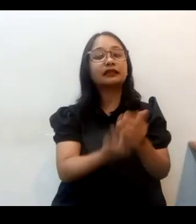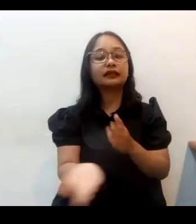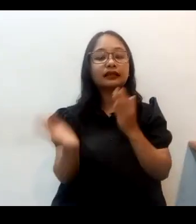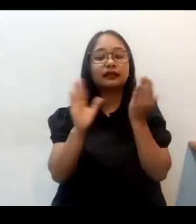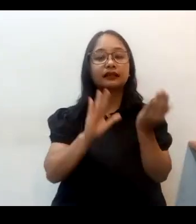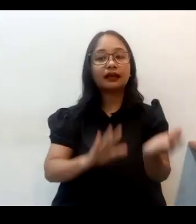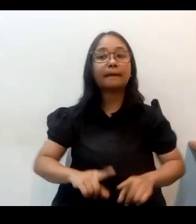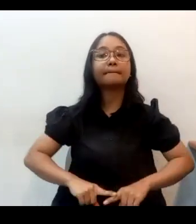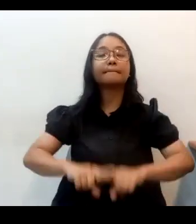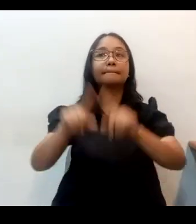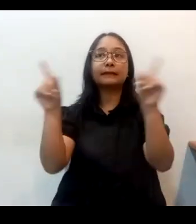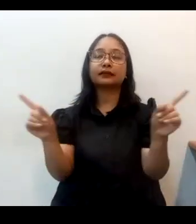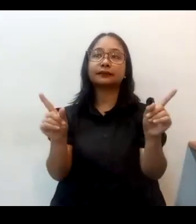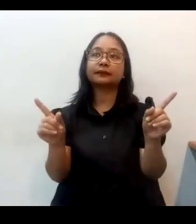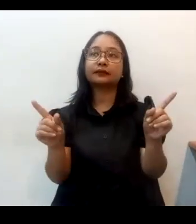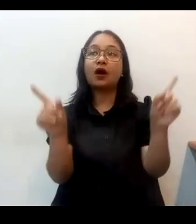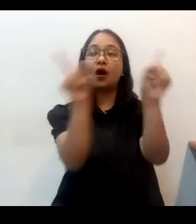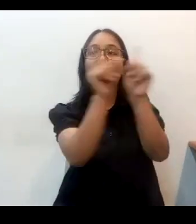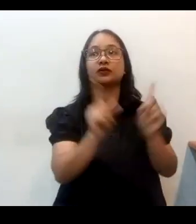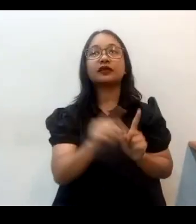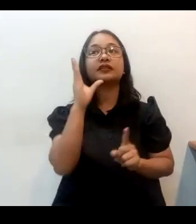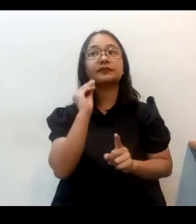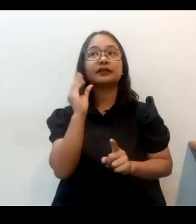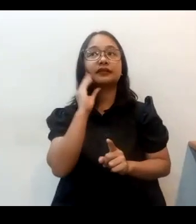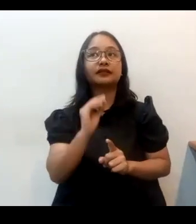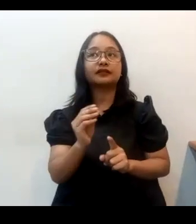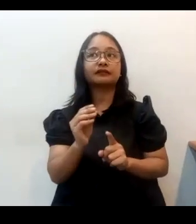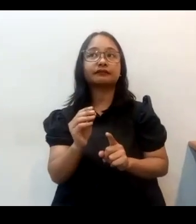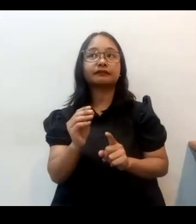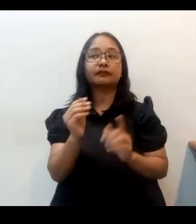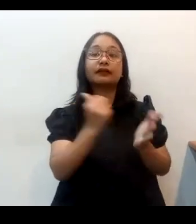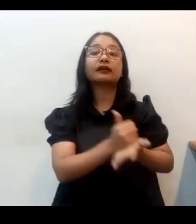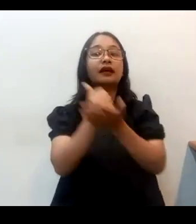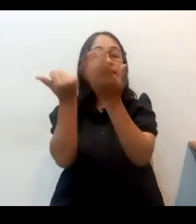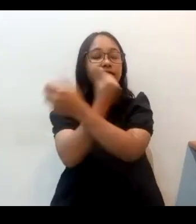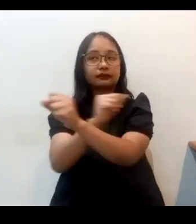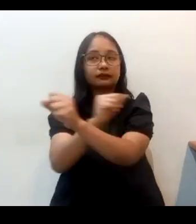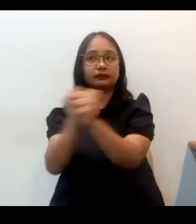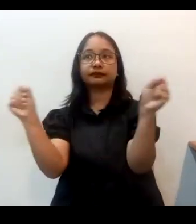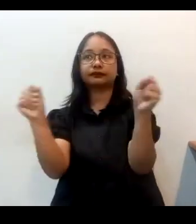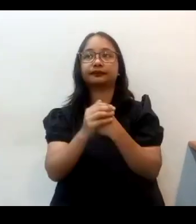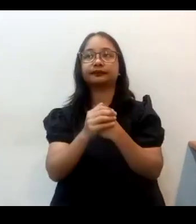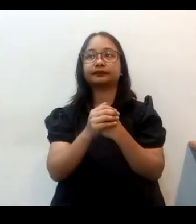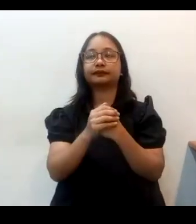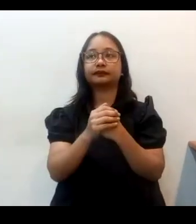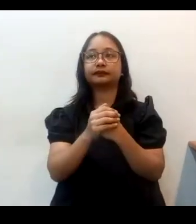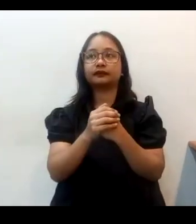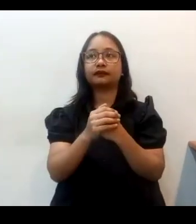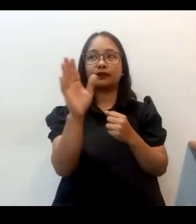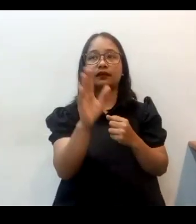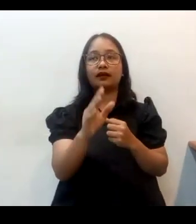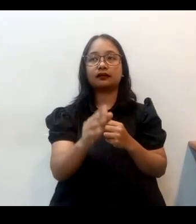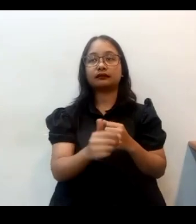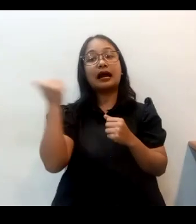talaga na halos mamamatay na siya at naranasan niya rin kung paano siya naligtas. But this man never fall into the ocean. Pero may